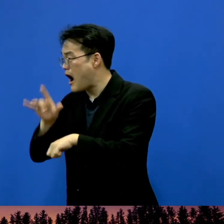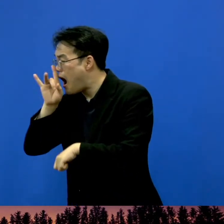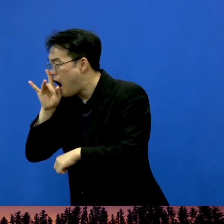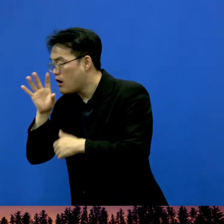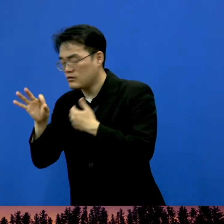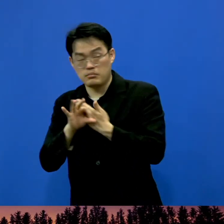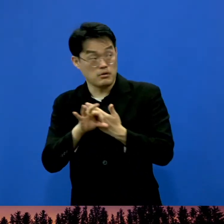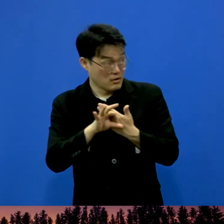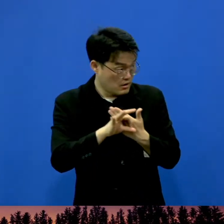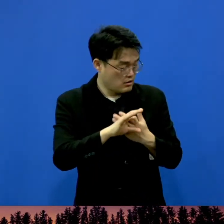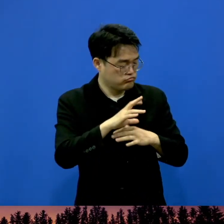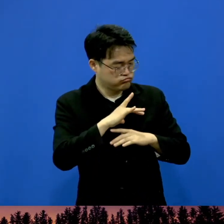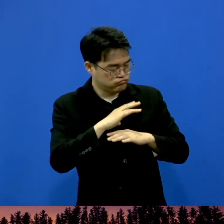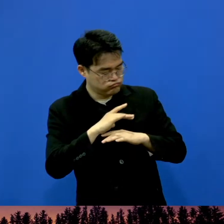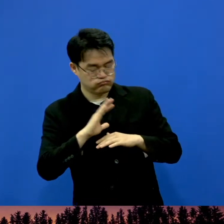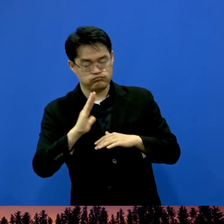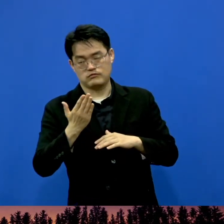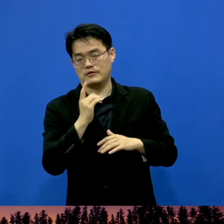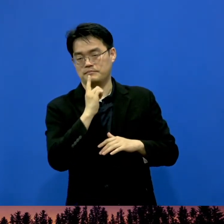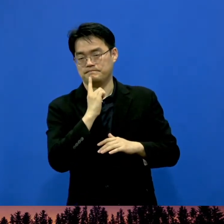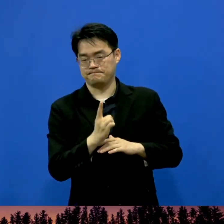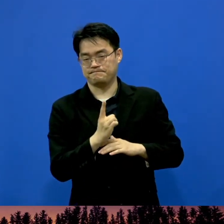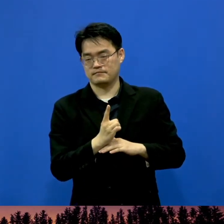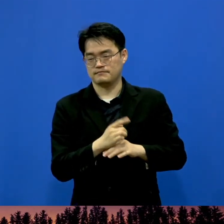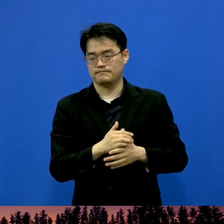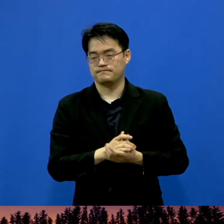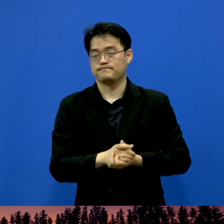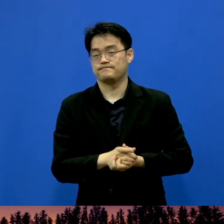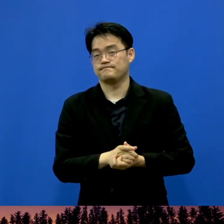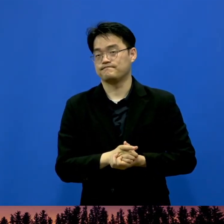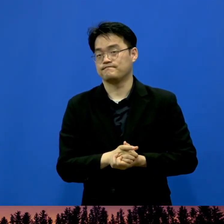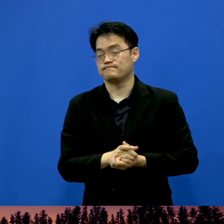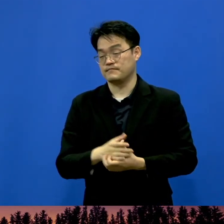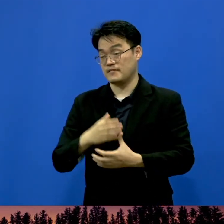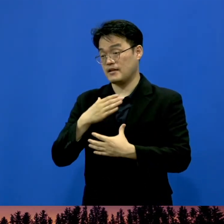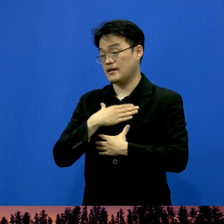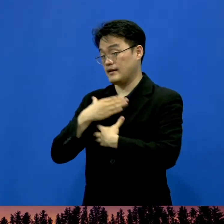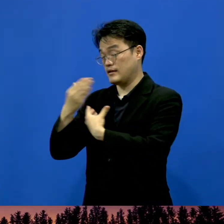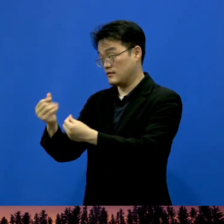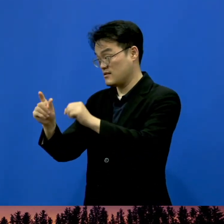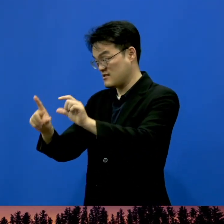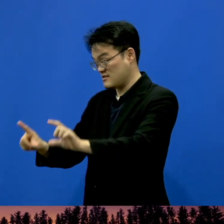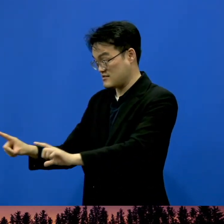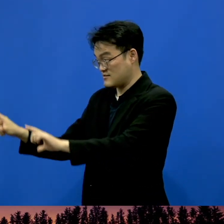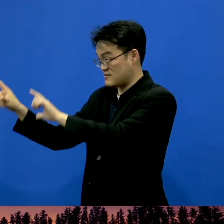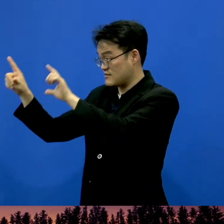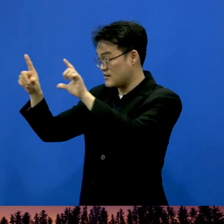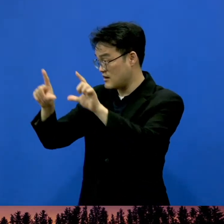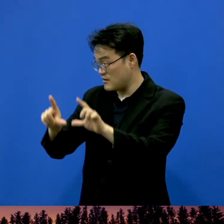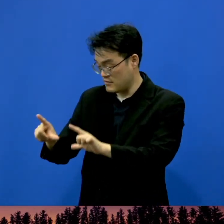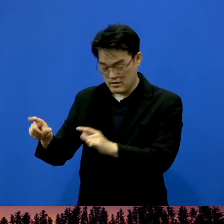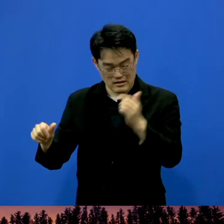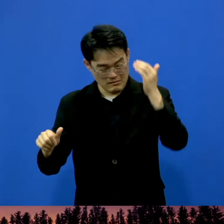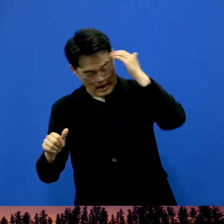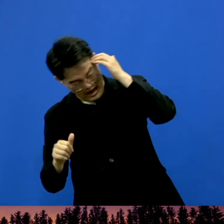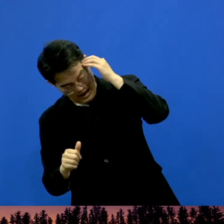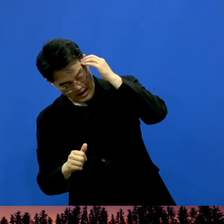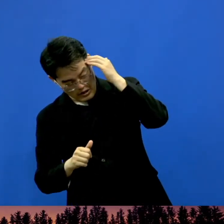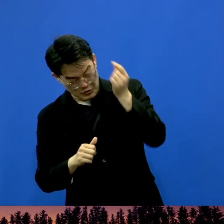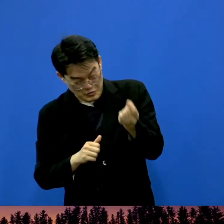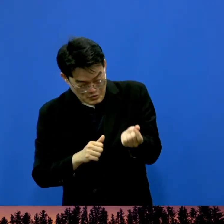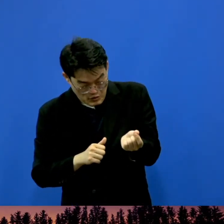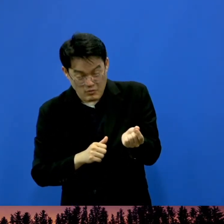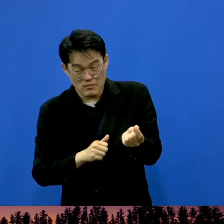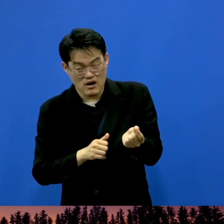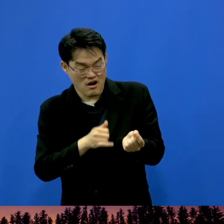욕구란 말이죠. 그때 이 두려움은 그 안전한 삶을 침해하는 것으로 여겨지는 거죠. 그래서